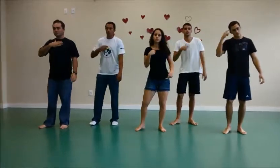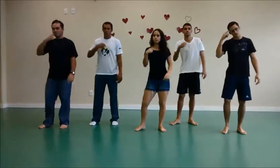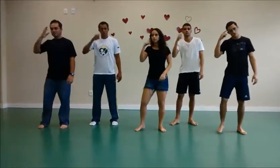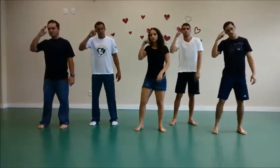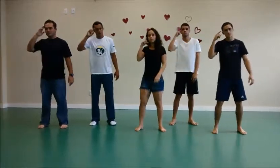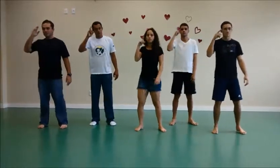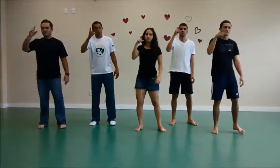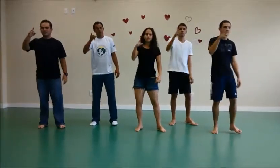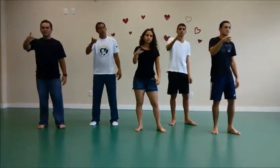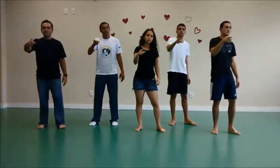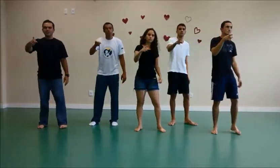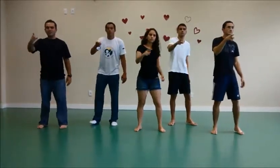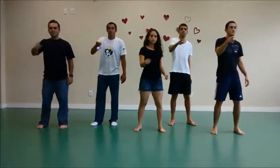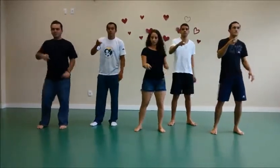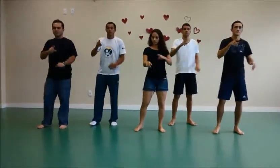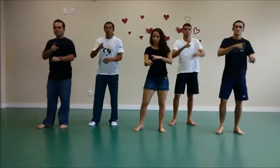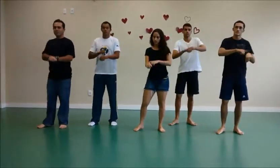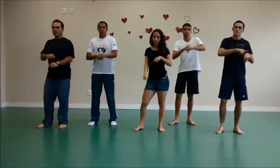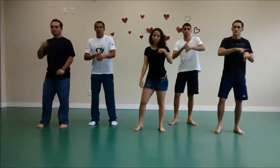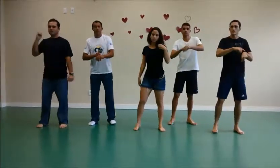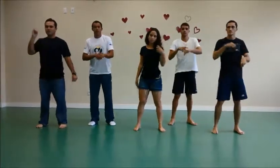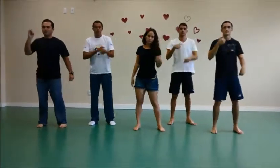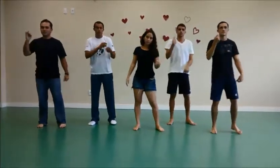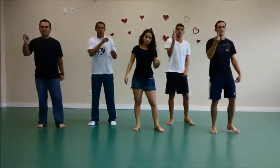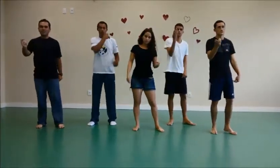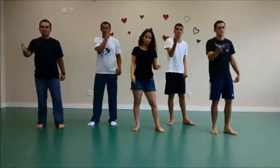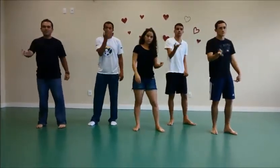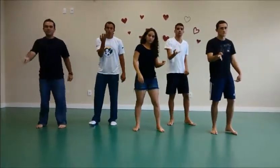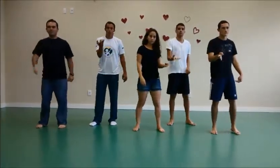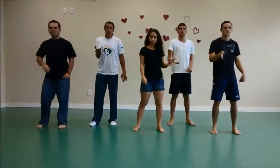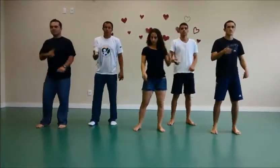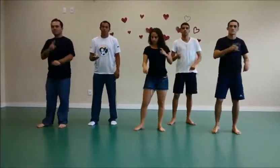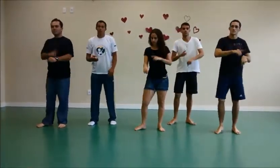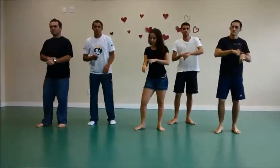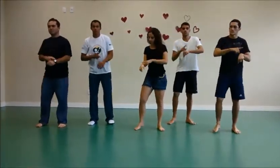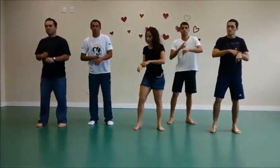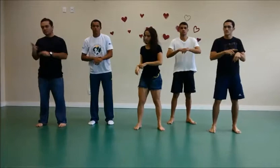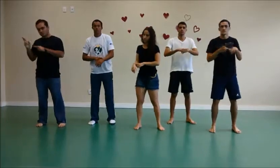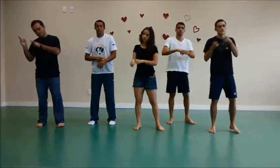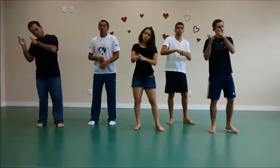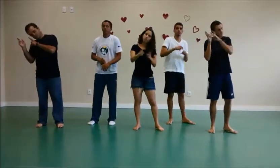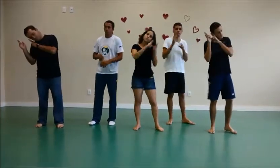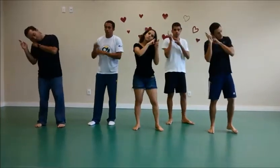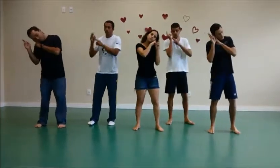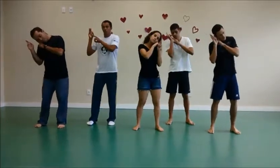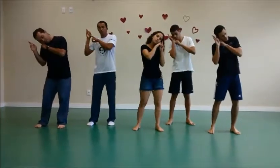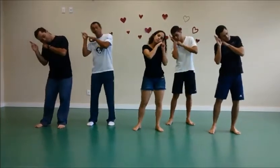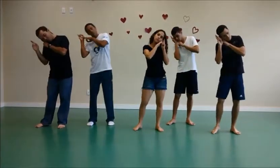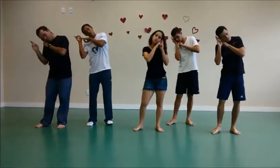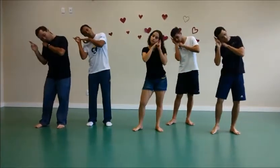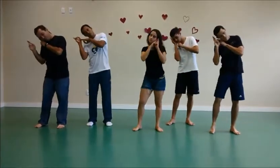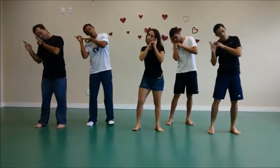eu penso em você desde o amanhecer até quando eu me deito.